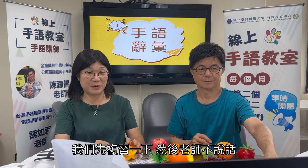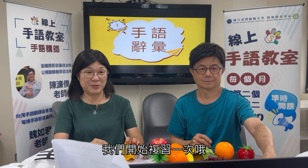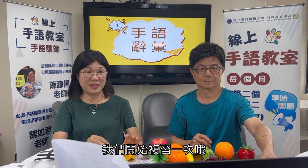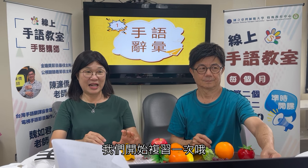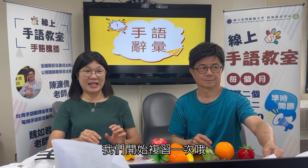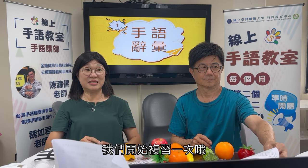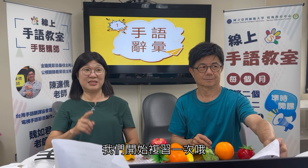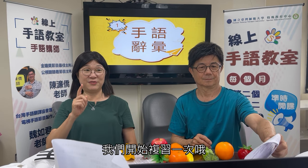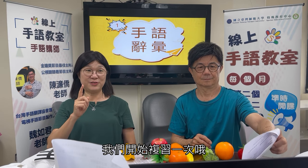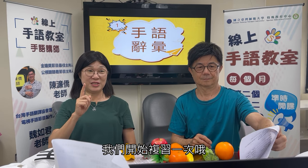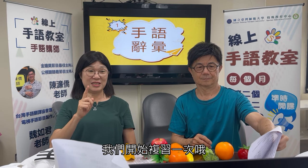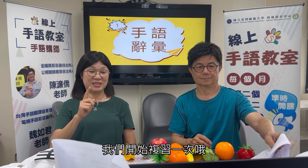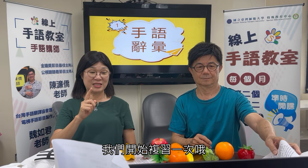我们开始复习一次哦。